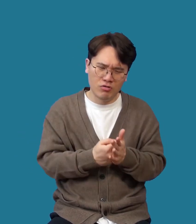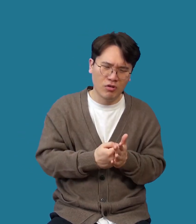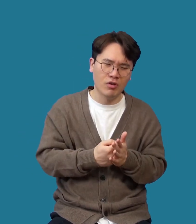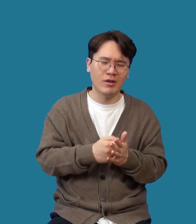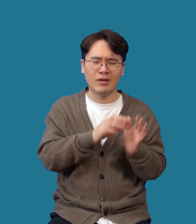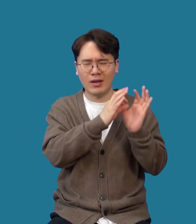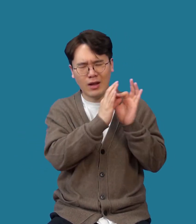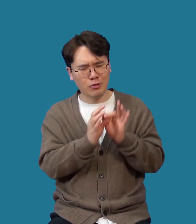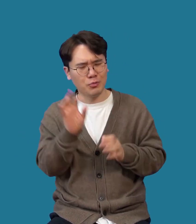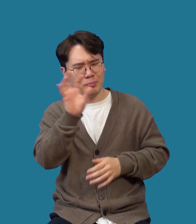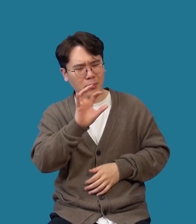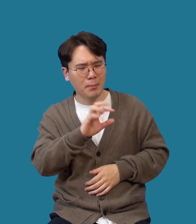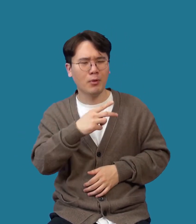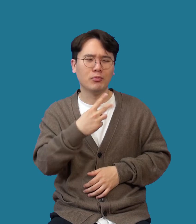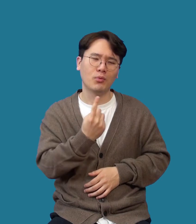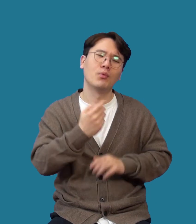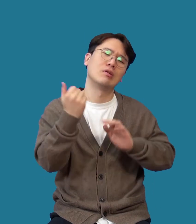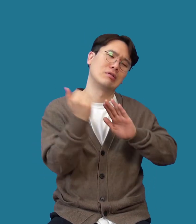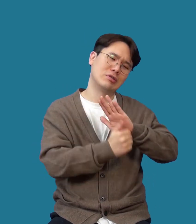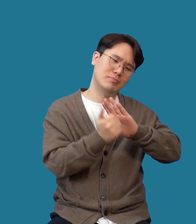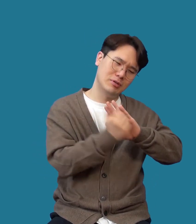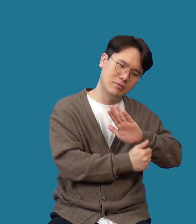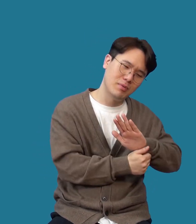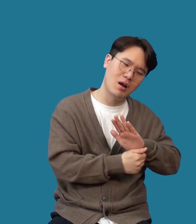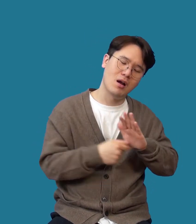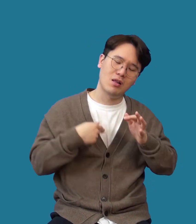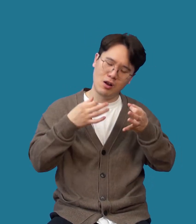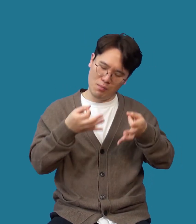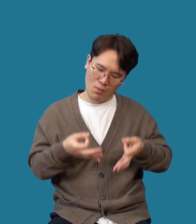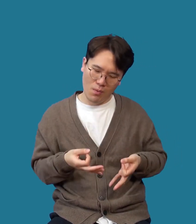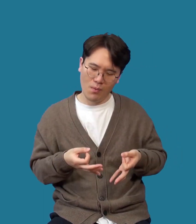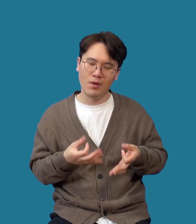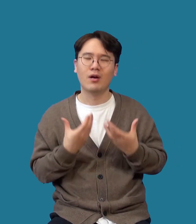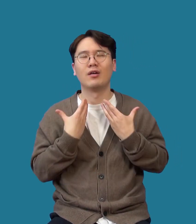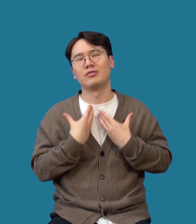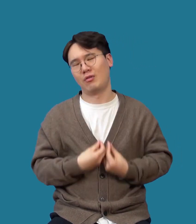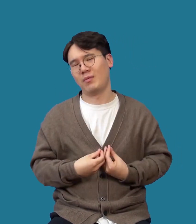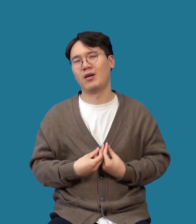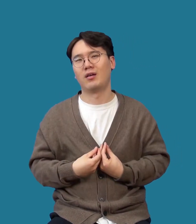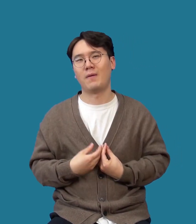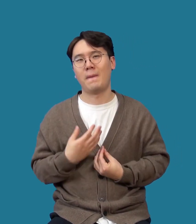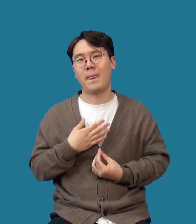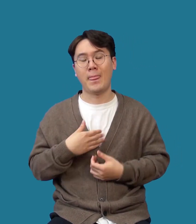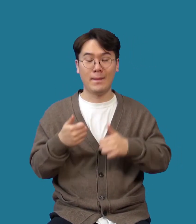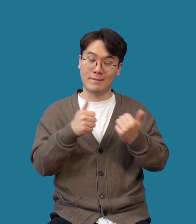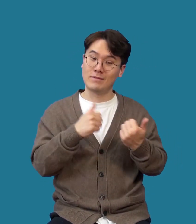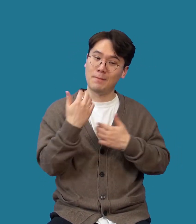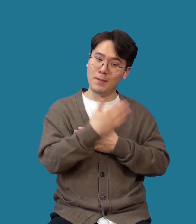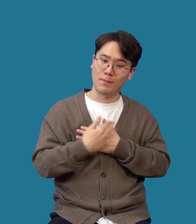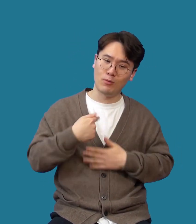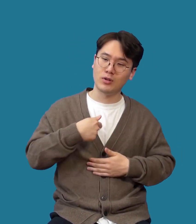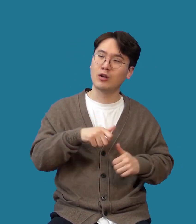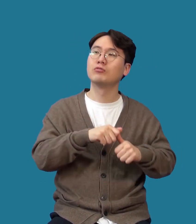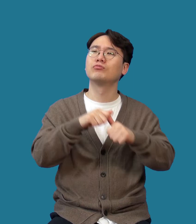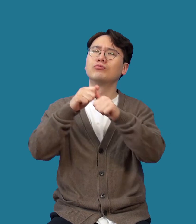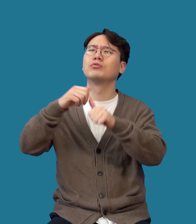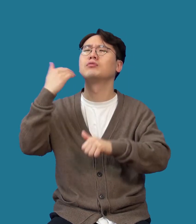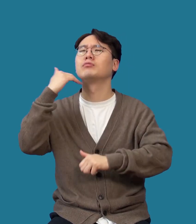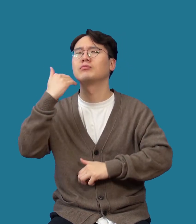이길 수 없는 것을 보면서 절망해야 됩니다. 누가 이 사망의 몸에서 나를 좀 고쳐주랴, 절망해야